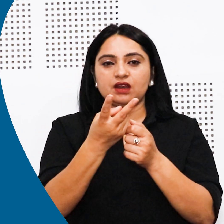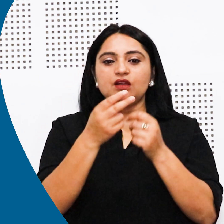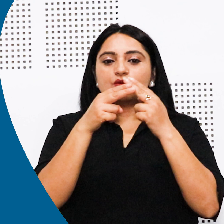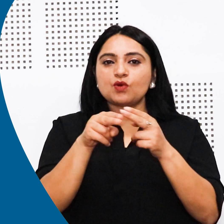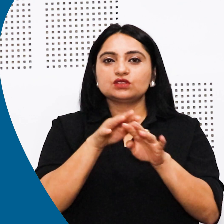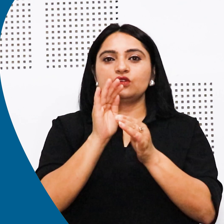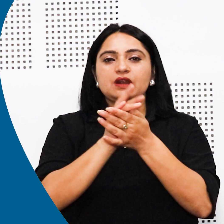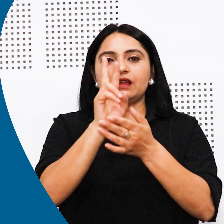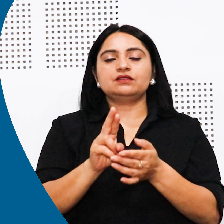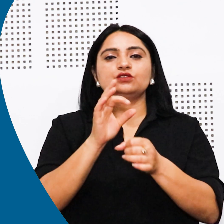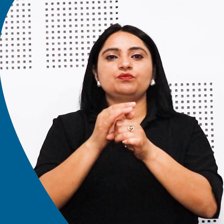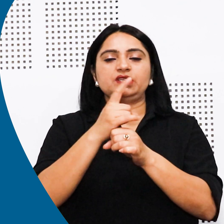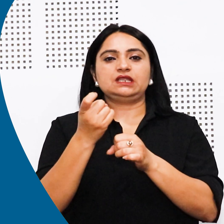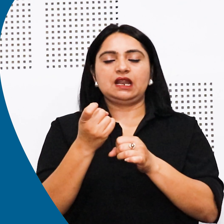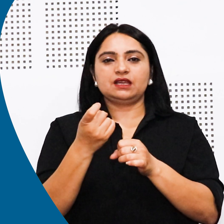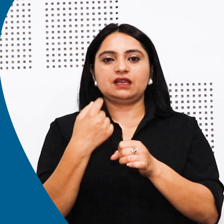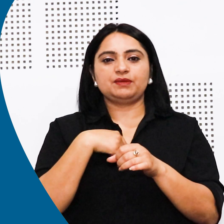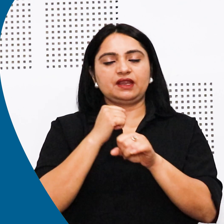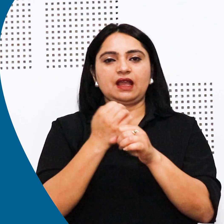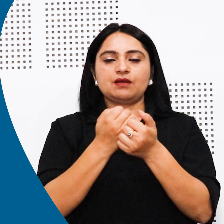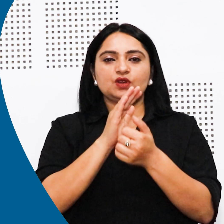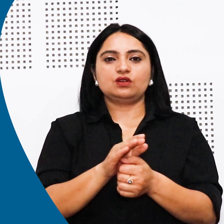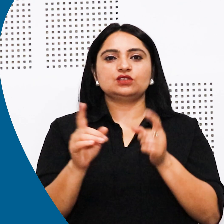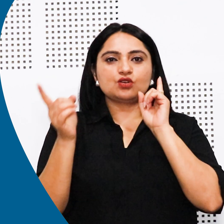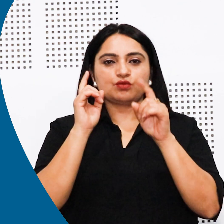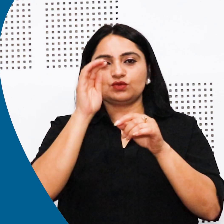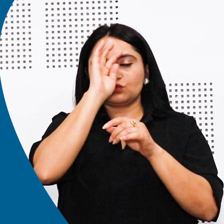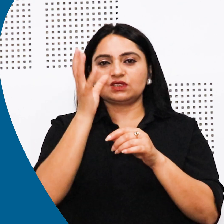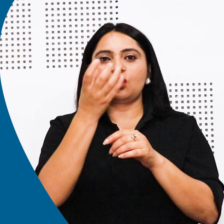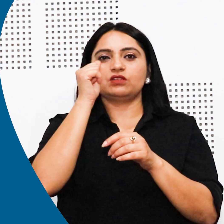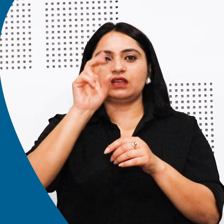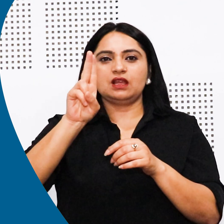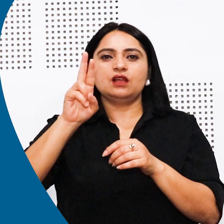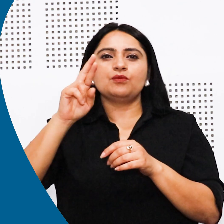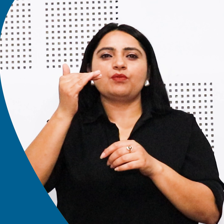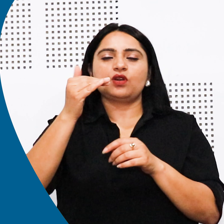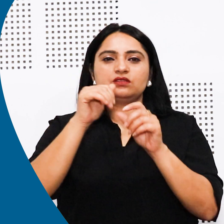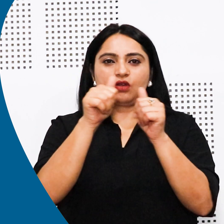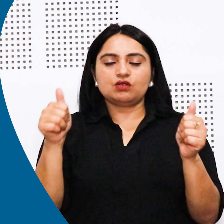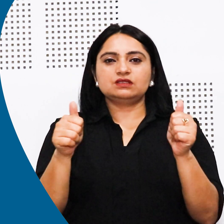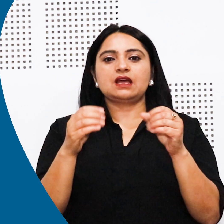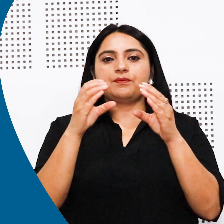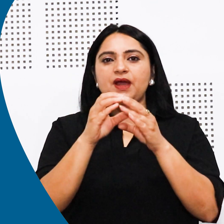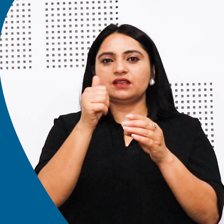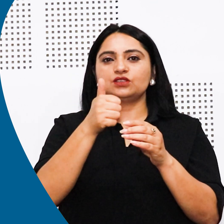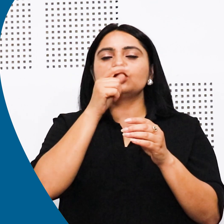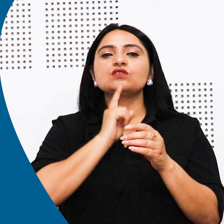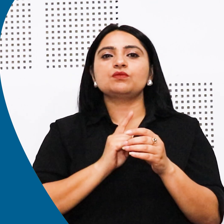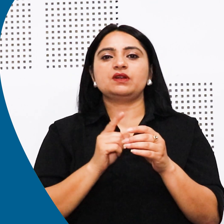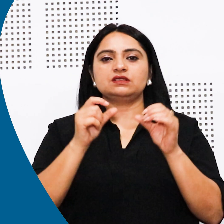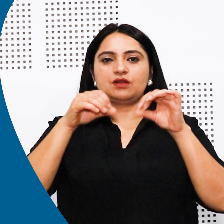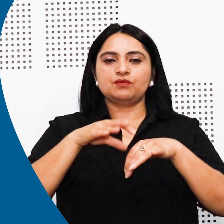छुट्याएर त्यसको व्यवस्थापनको लागि हामी तयारीमा छौँ। नगरपालिकाका सूचना अधिकारी भरत आचार्यका अनुसार पालिकाले 6 वर्षमा